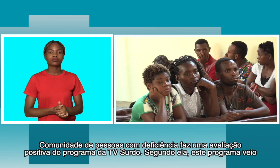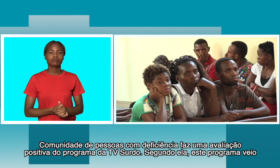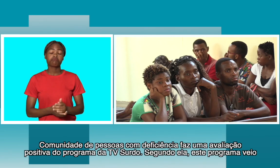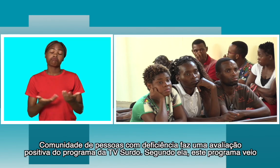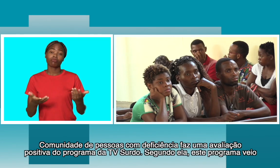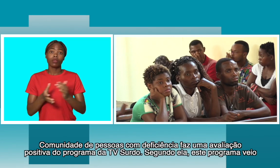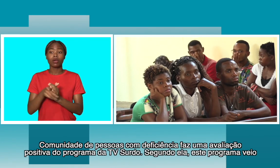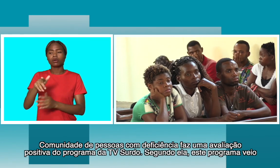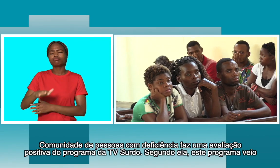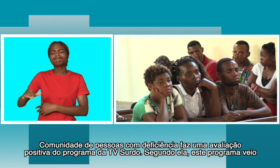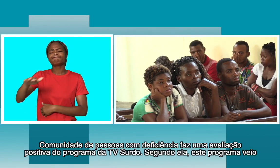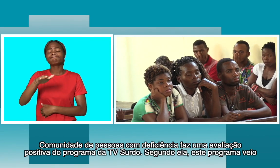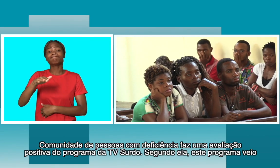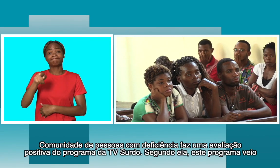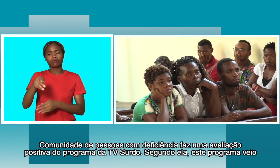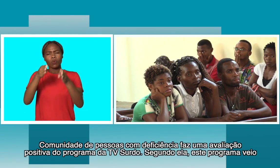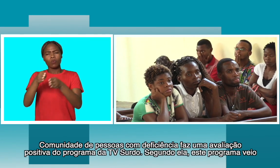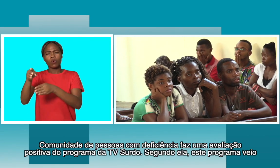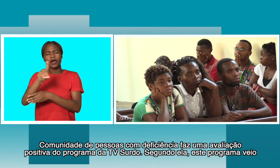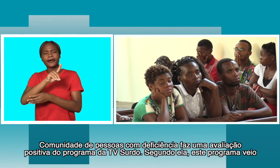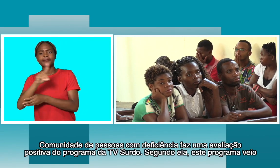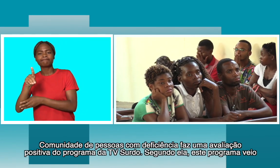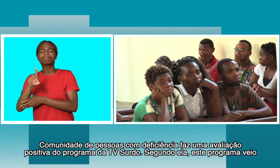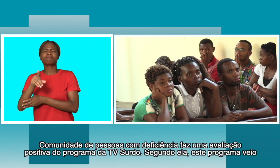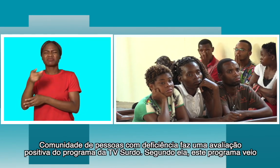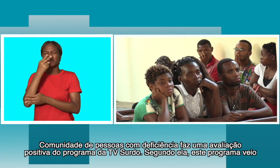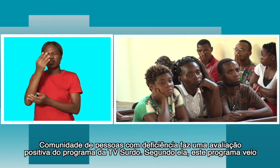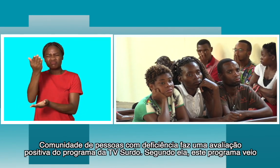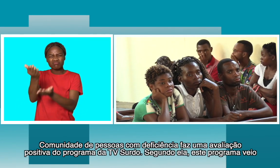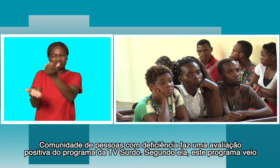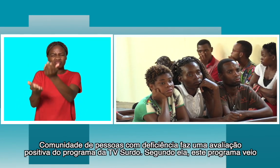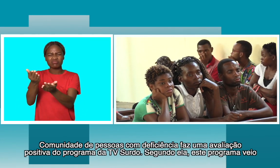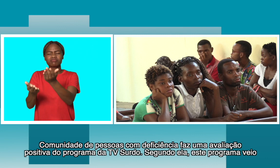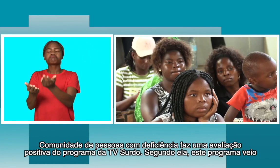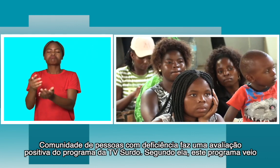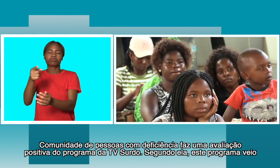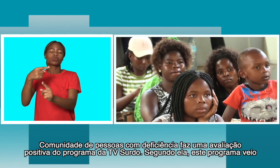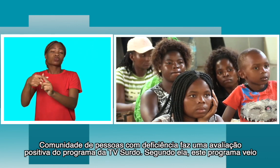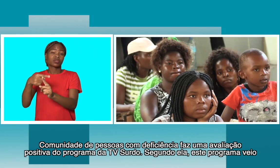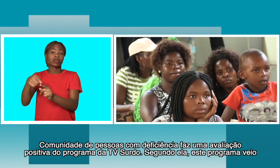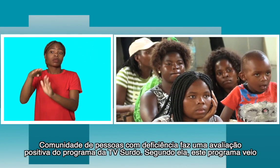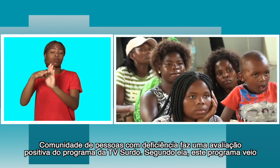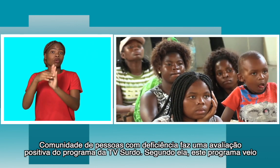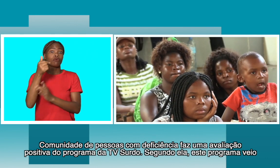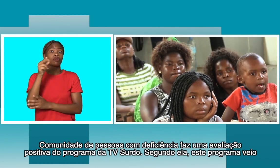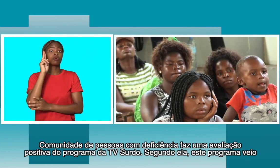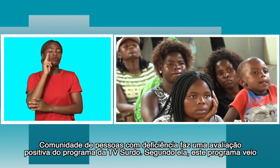Comunidade de Pessoas com Deficiência faz uma avaliação positiva do programa da TV Surdo. Segundo ela,